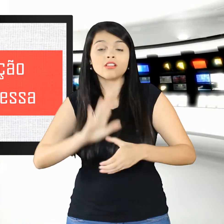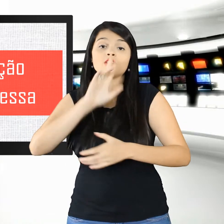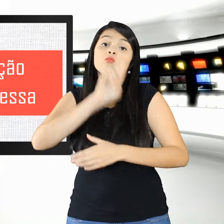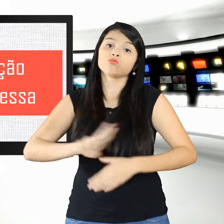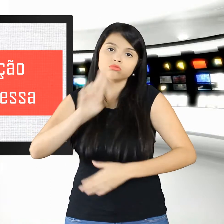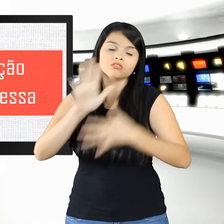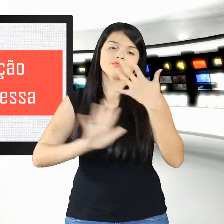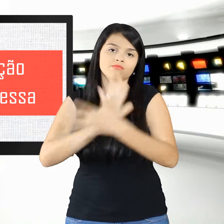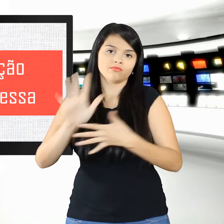afirma.